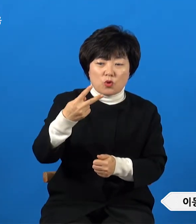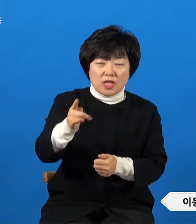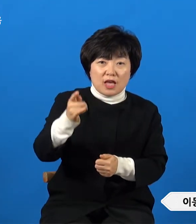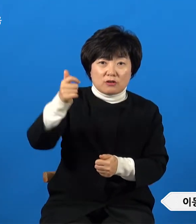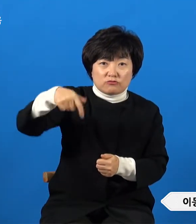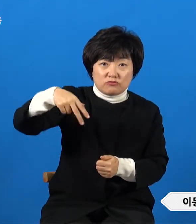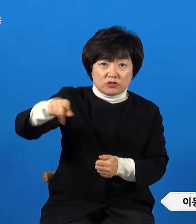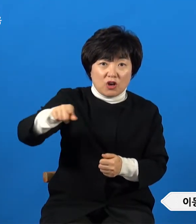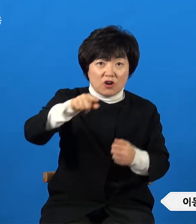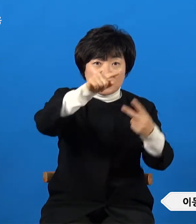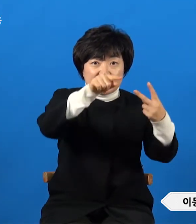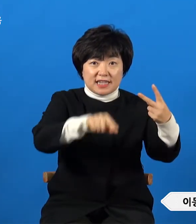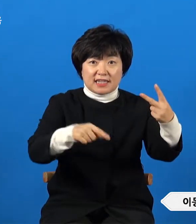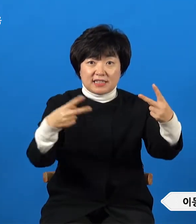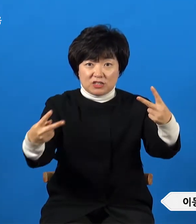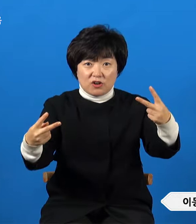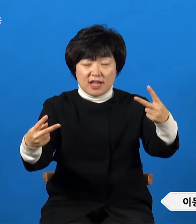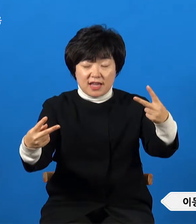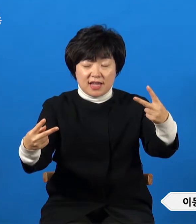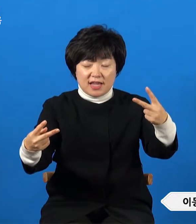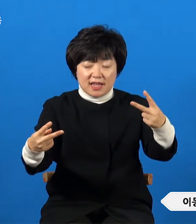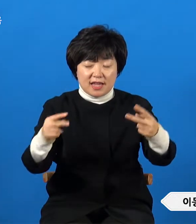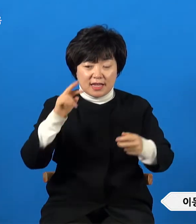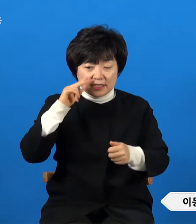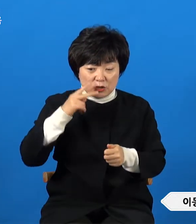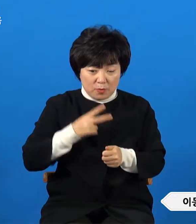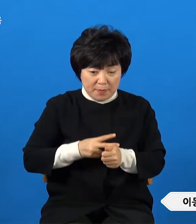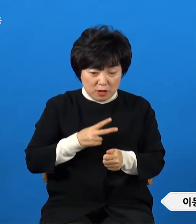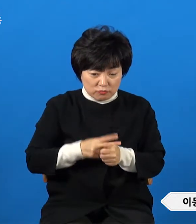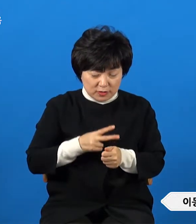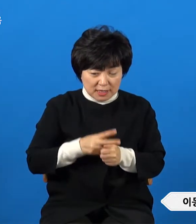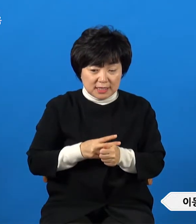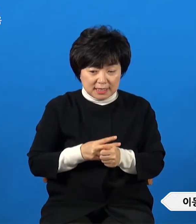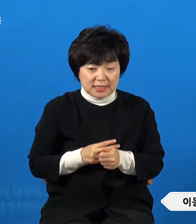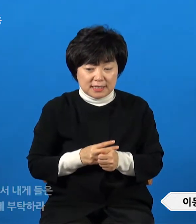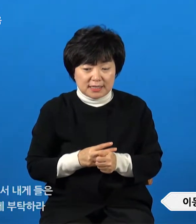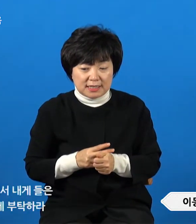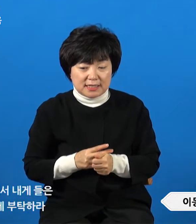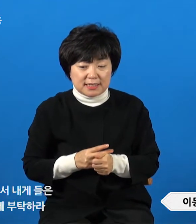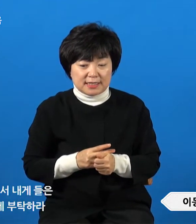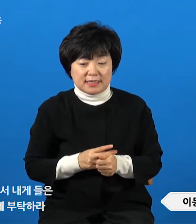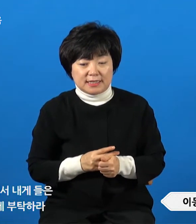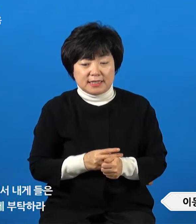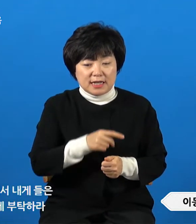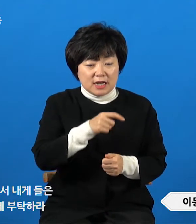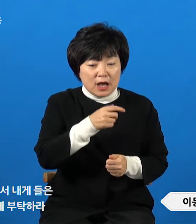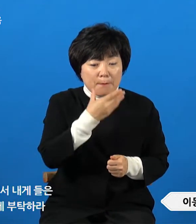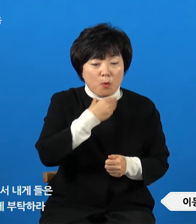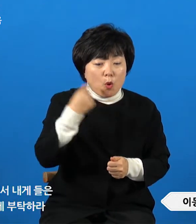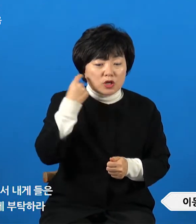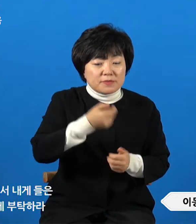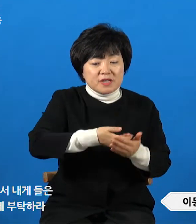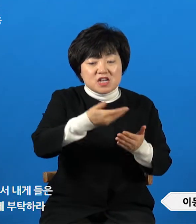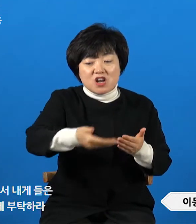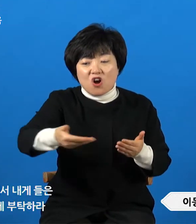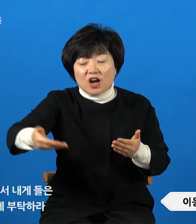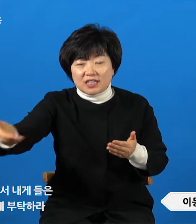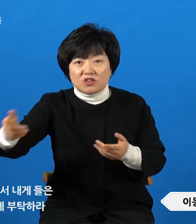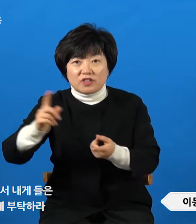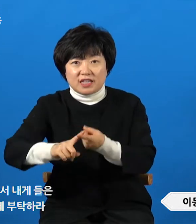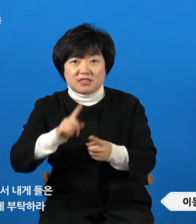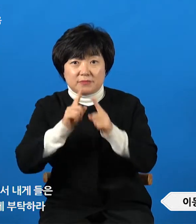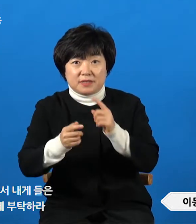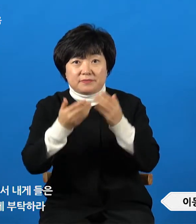이 복음이 어떻게 흘러가야 하는가를 디모데에게 이렇게 전합니다. 자, 디모데후서 2장 2절 다 같이